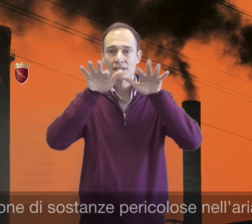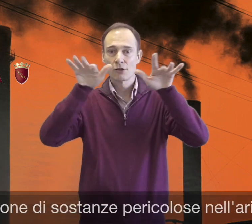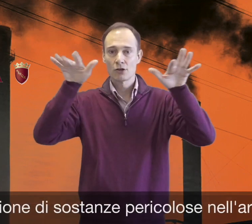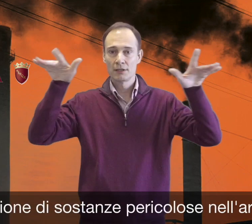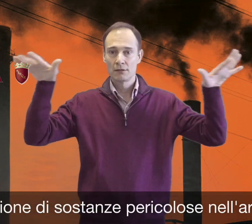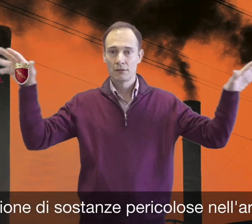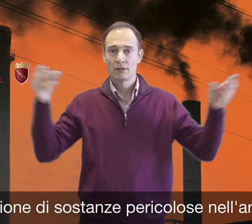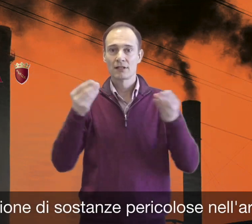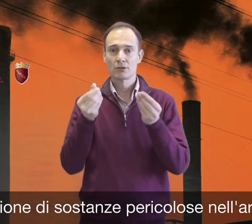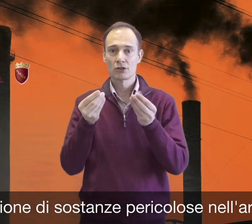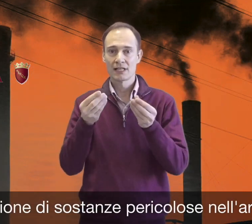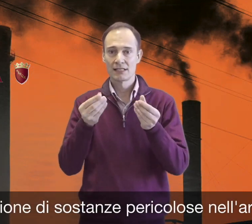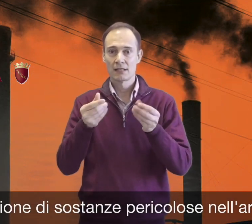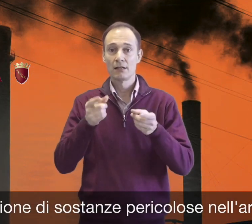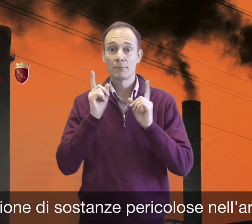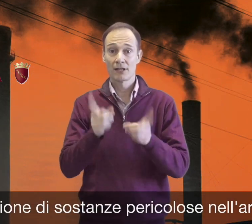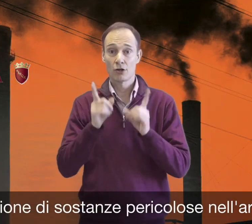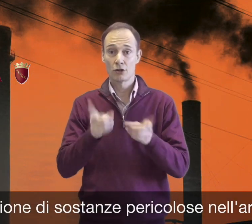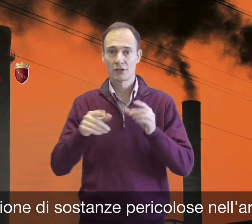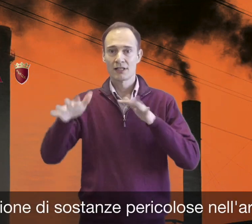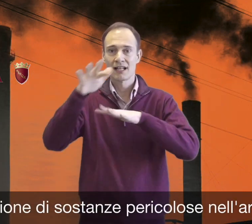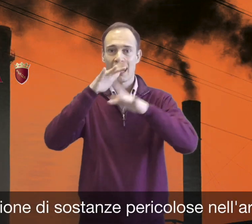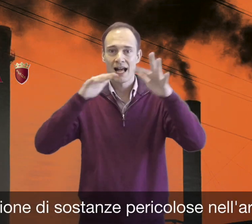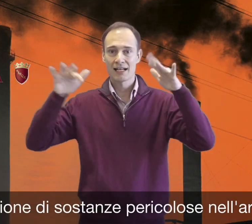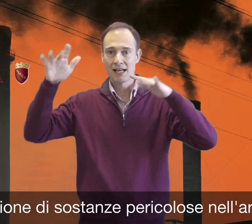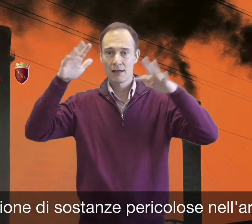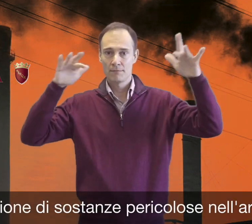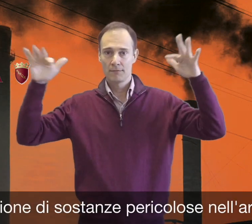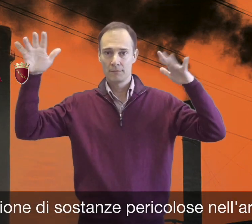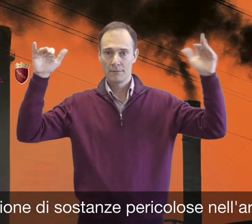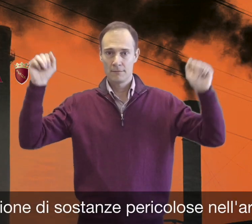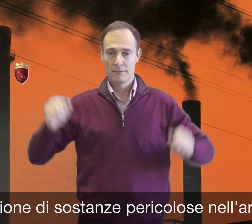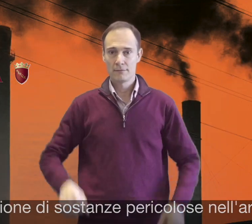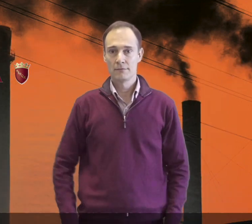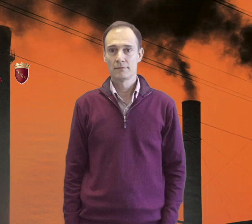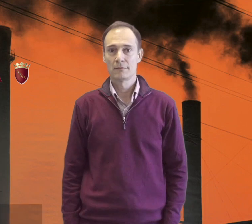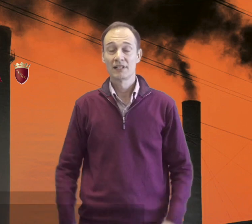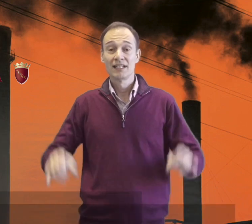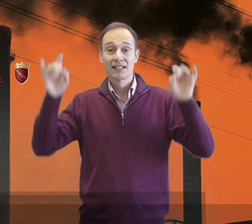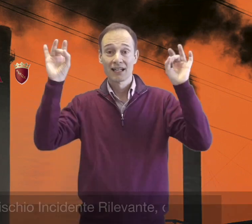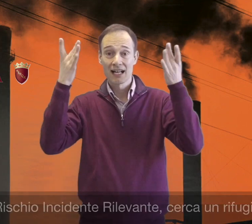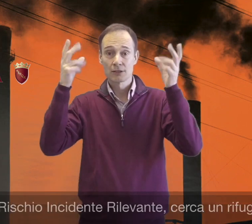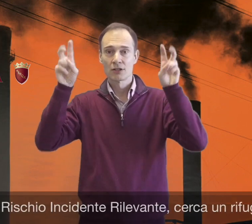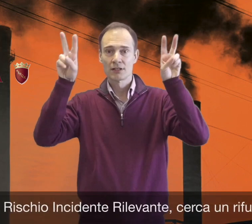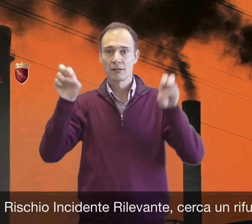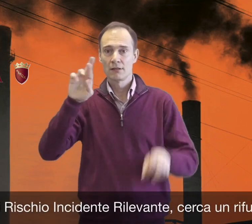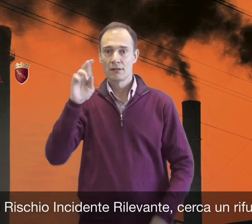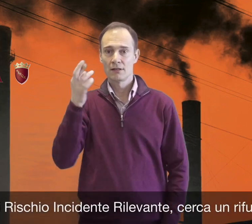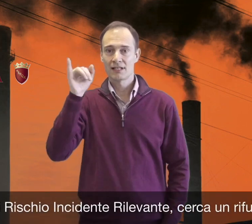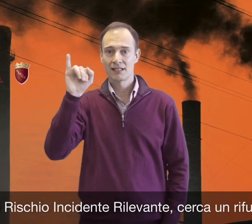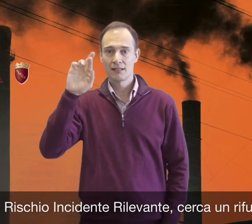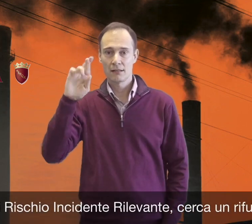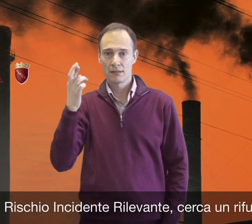di sostanze pericolose nell'area in caso di rischio incidente